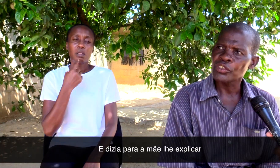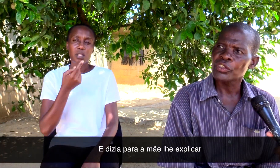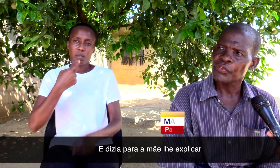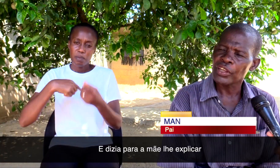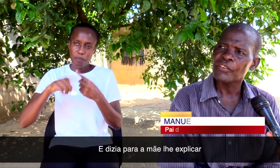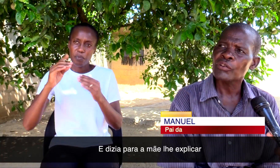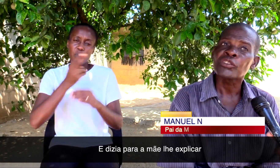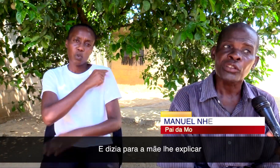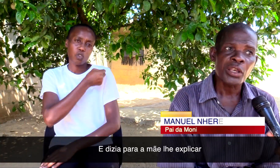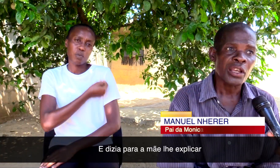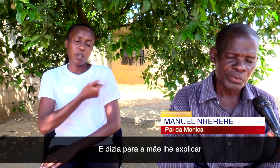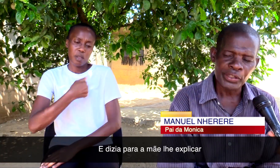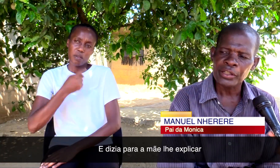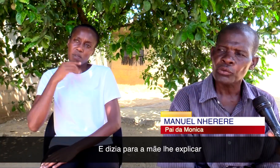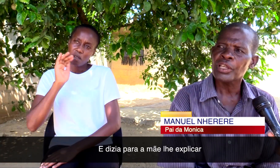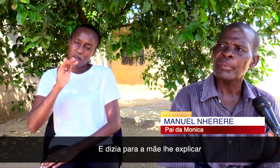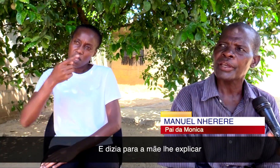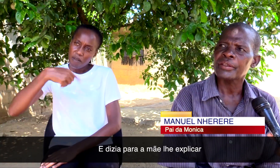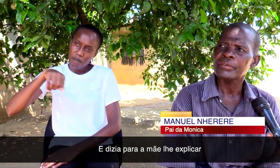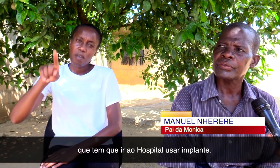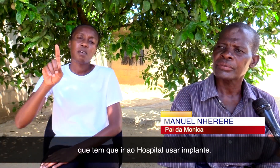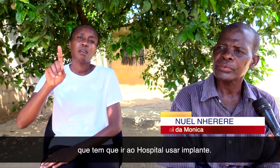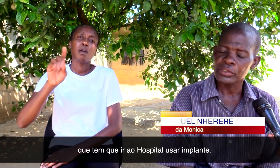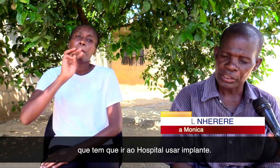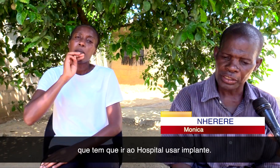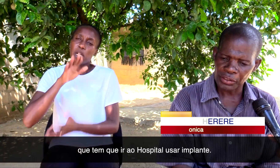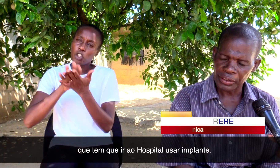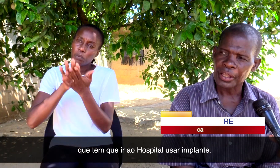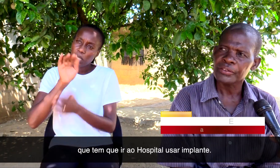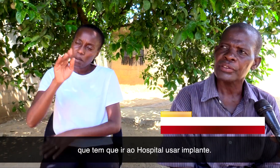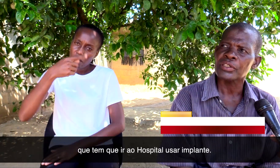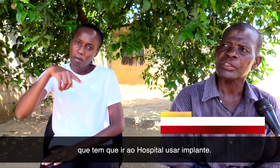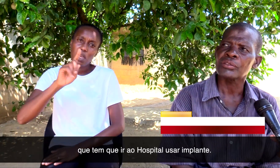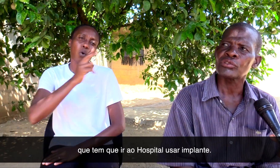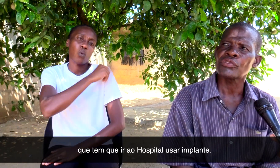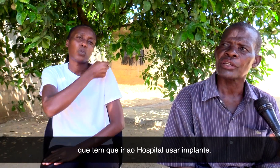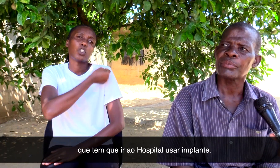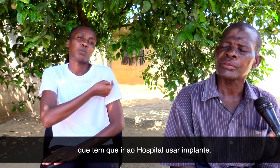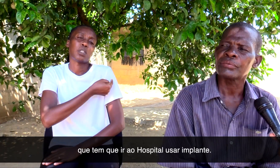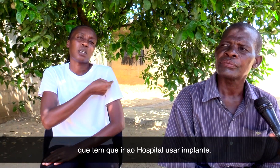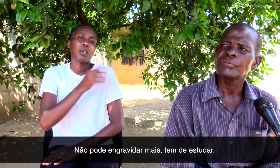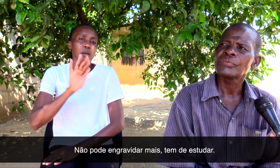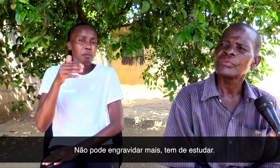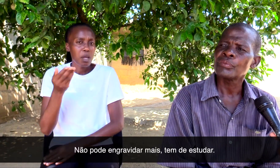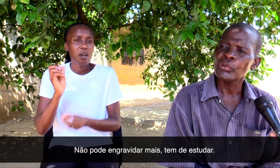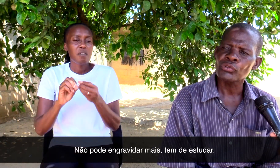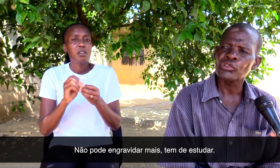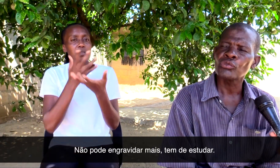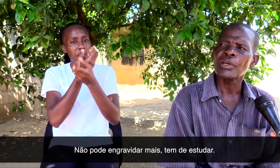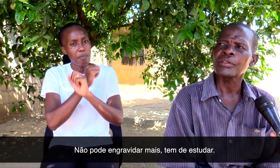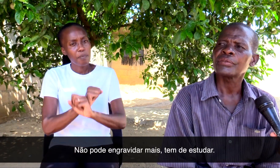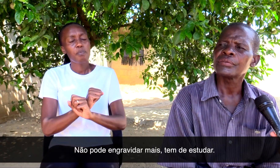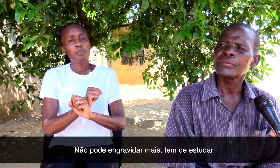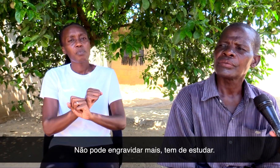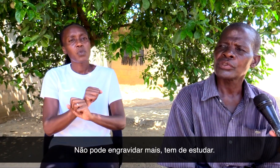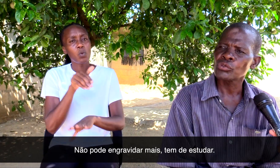Eu que falava, que ia explicando o que é mãe. Que tem que ir lá, ser tratado, isso ficar bem. Não pode